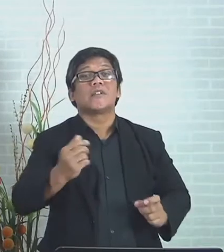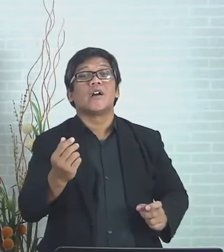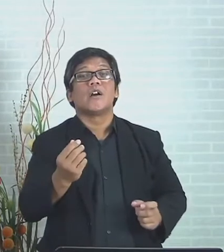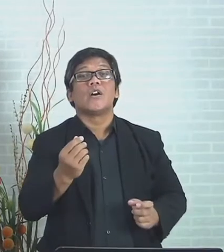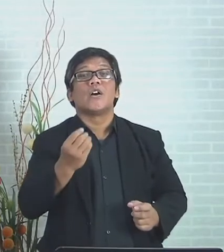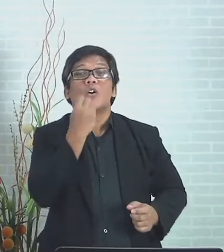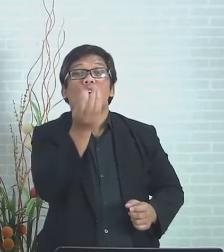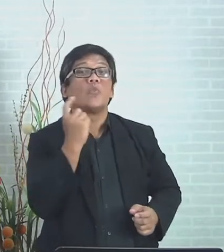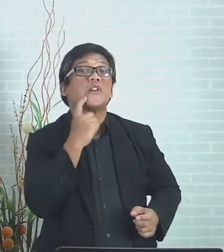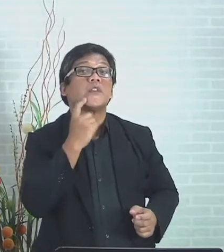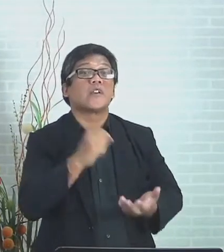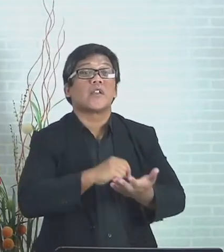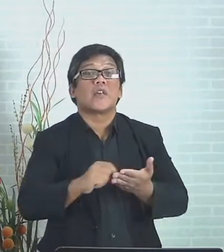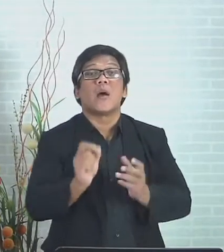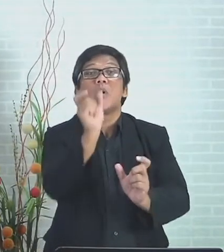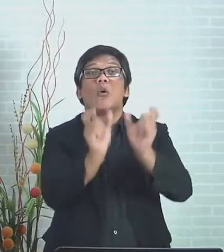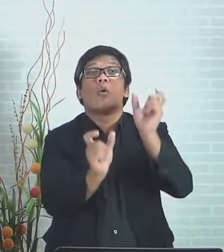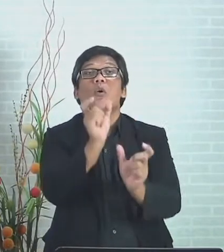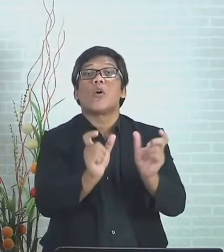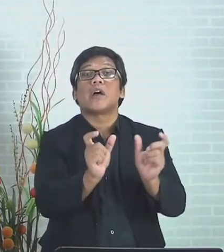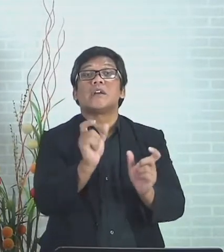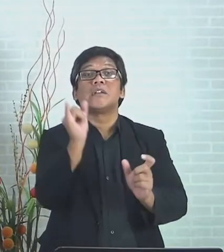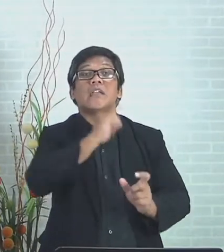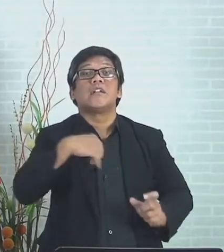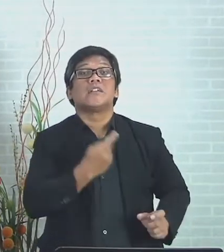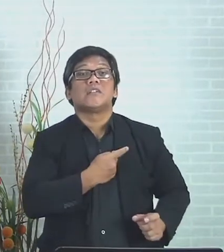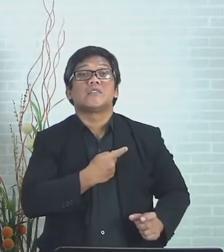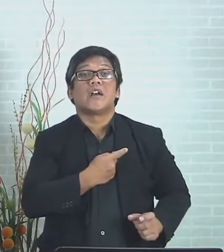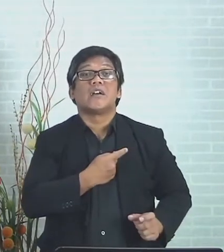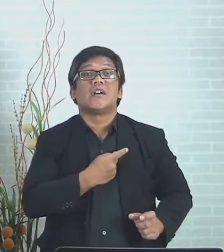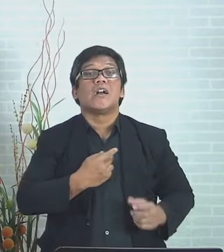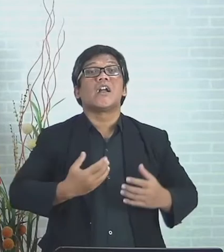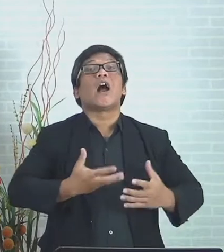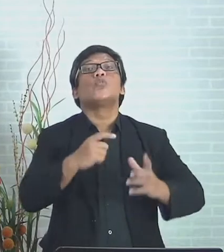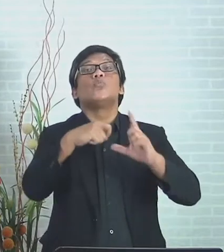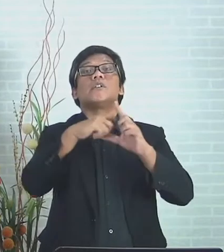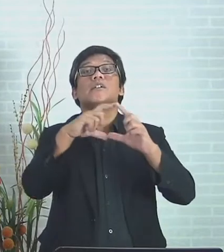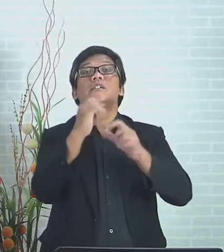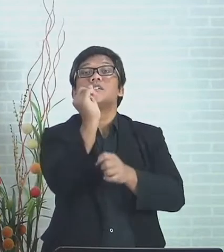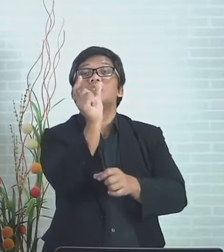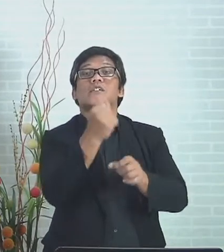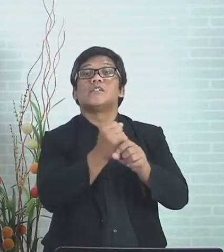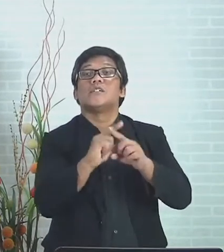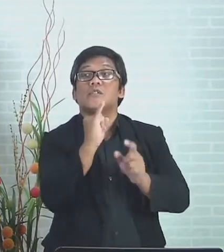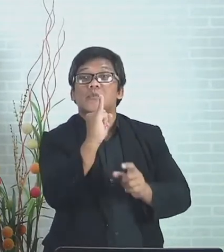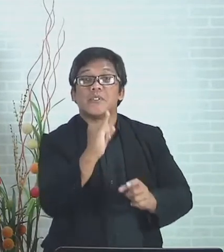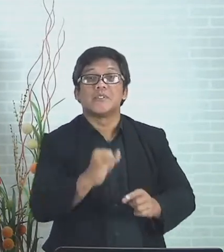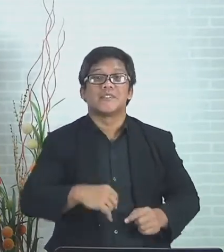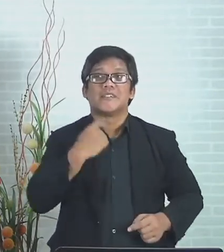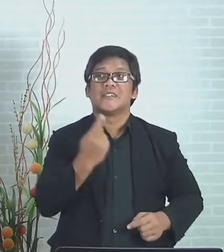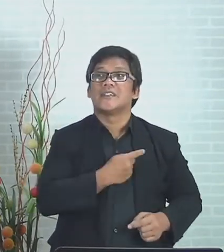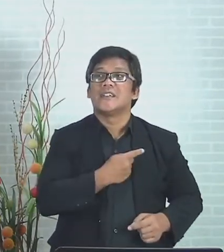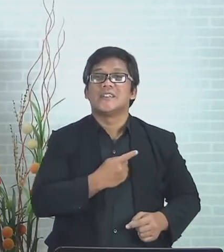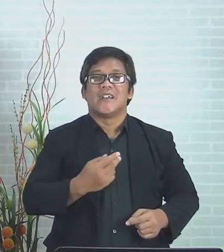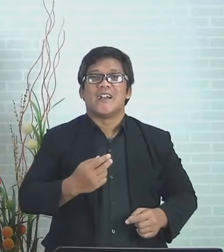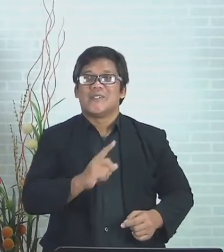kita utarakan atau perkatakan Kenapa karena dia punya pengaruh dalam hidup kita kita anggap bahwa dia adalah